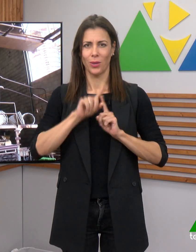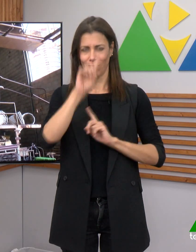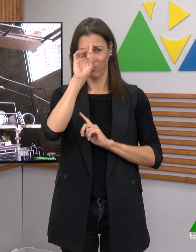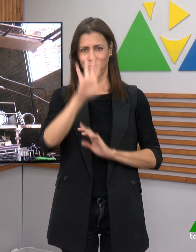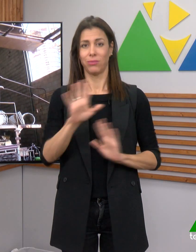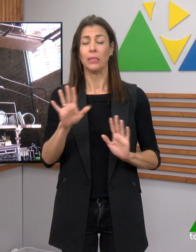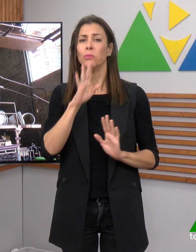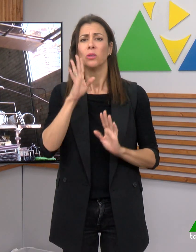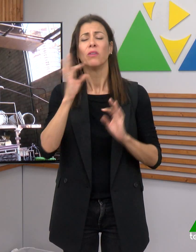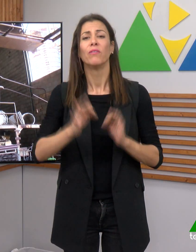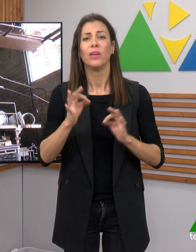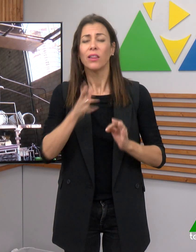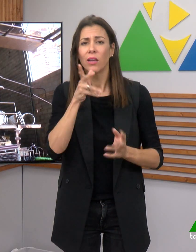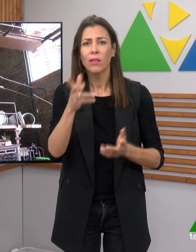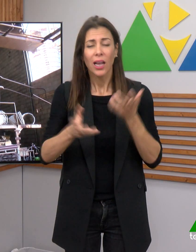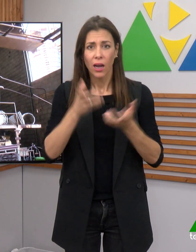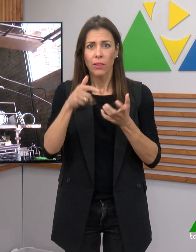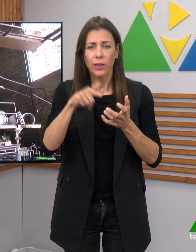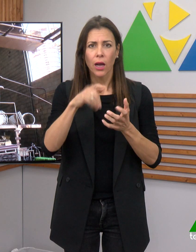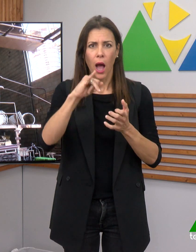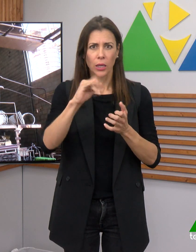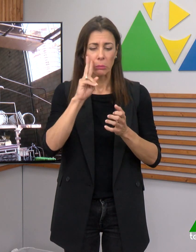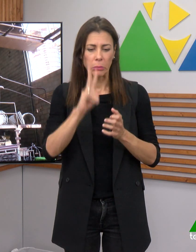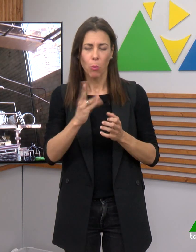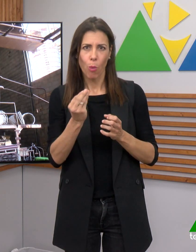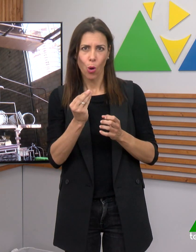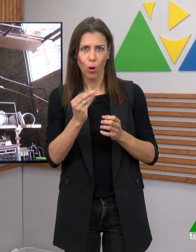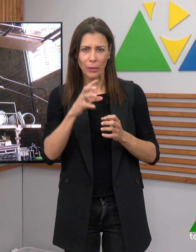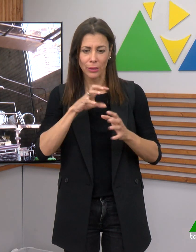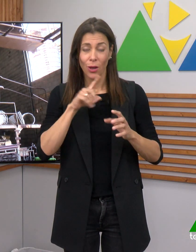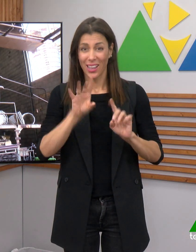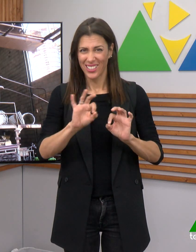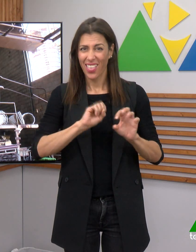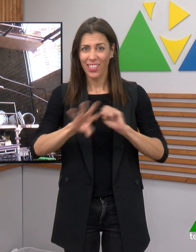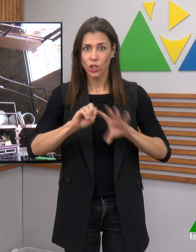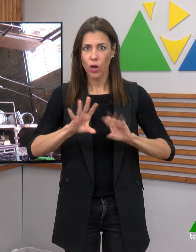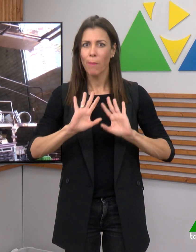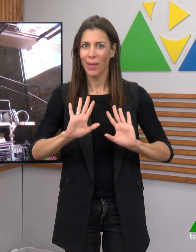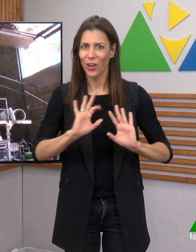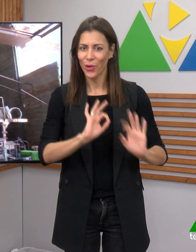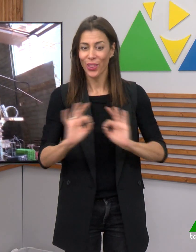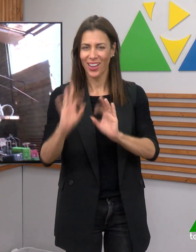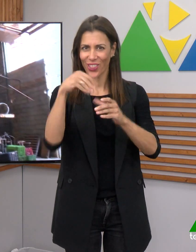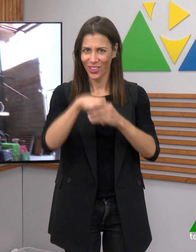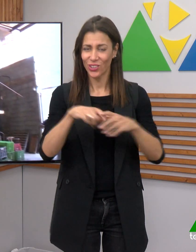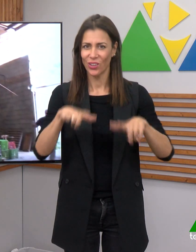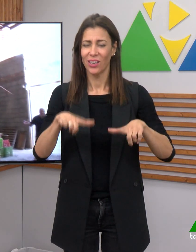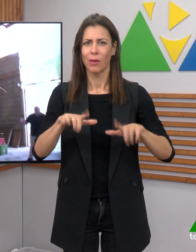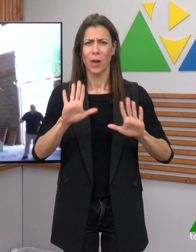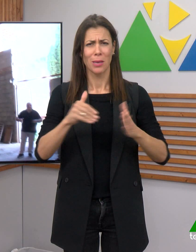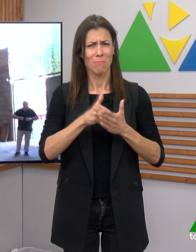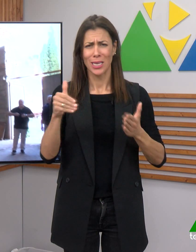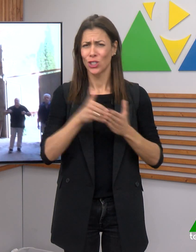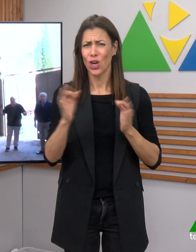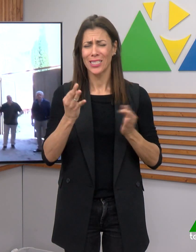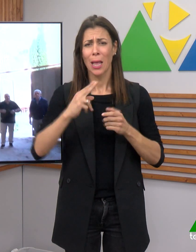que dentro de lo que cabe, ahora mismo hay un desorden ordenado dentro de estas naves, puesto que son millones de